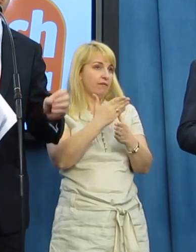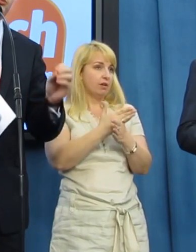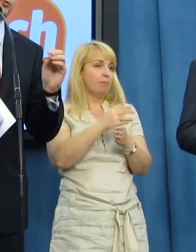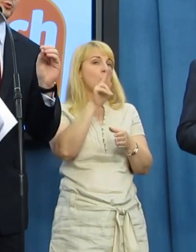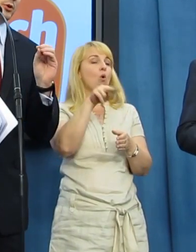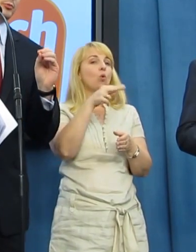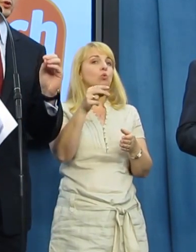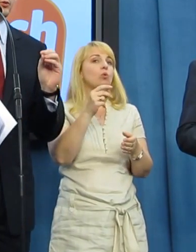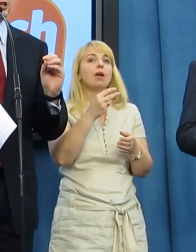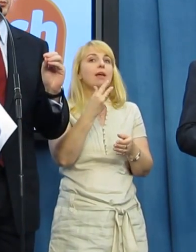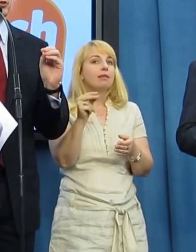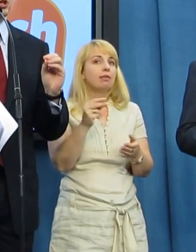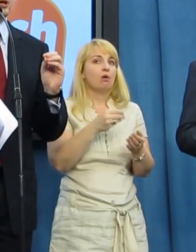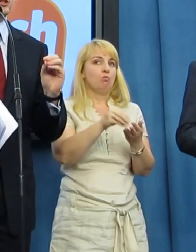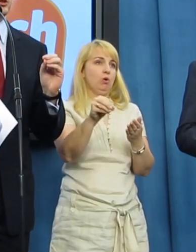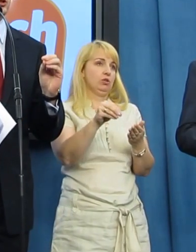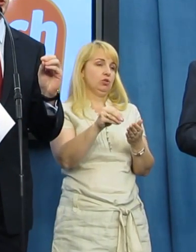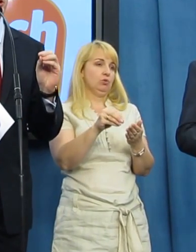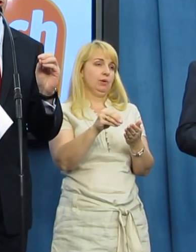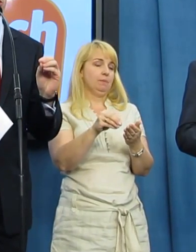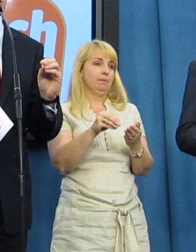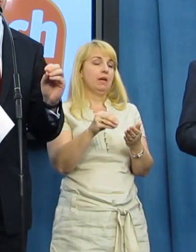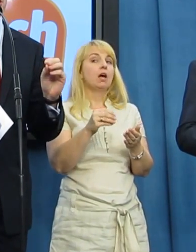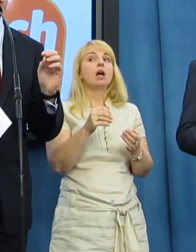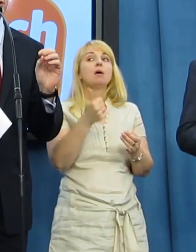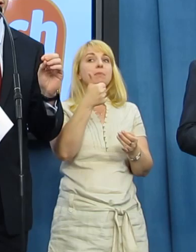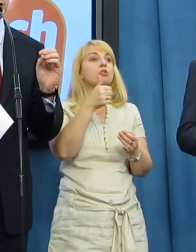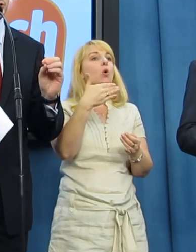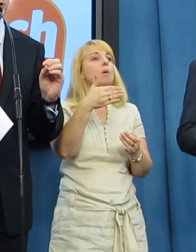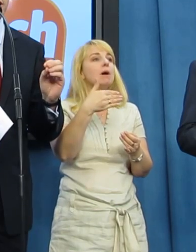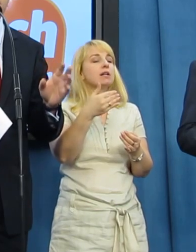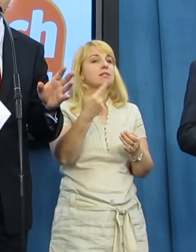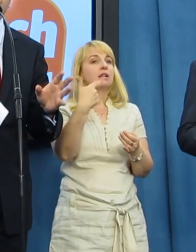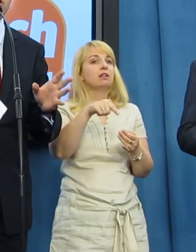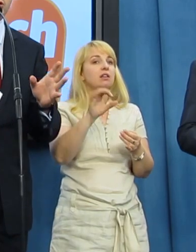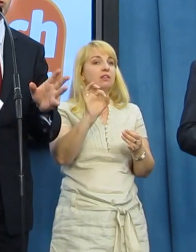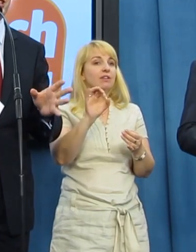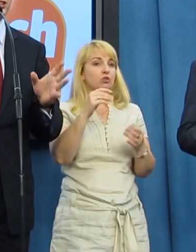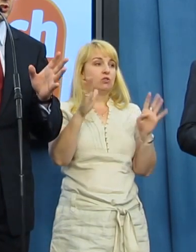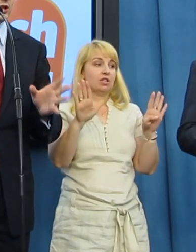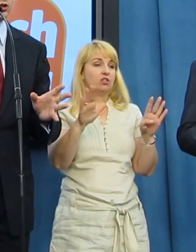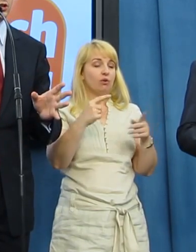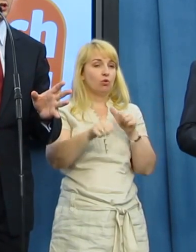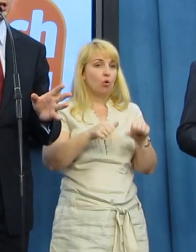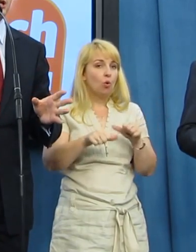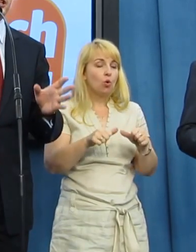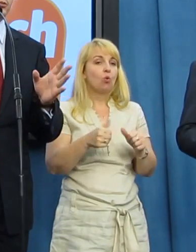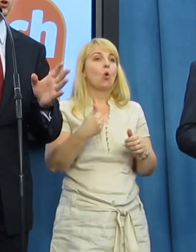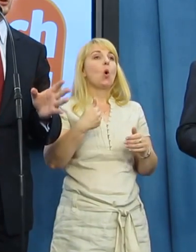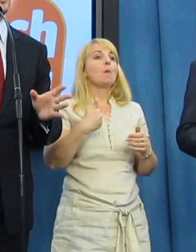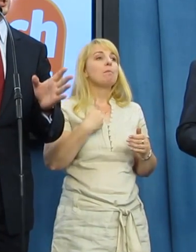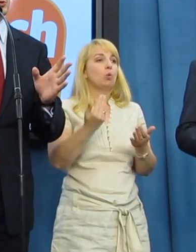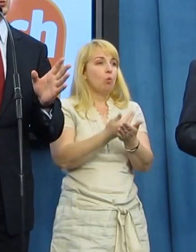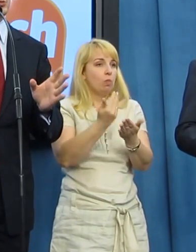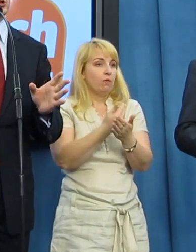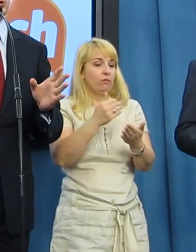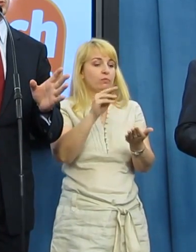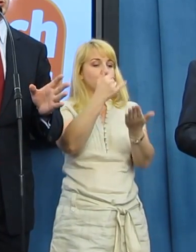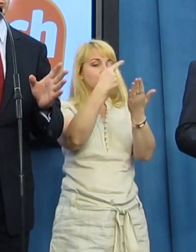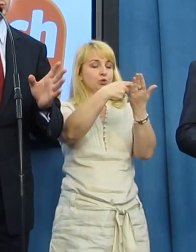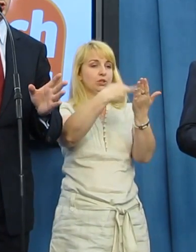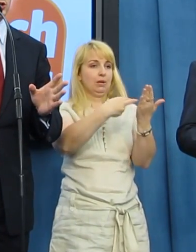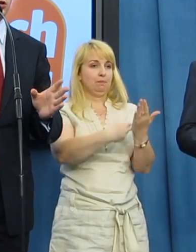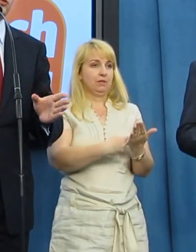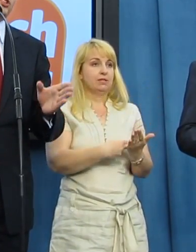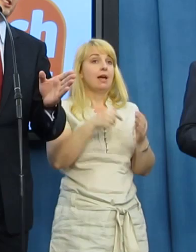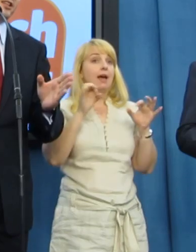że kiedy 1 marca 2009 roku zostały znowelizowane przepisy i teraz są już jednoznaczne i wiadomo, że w jaki sposób ci przedsiębiorcy